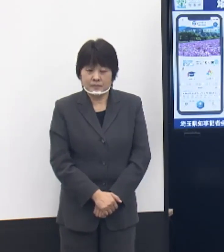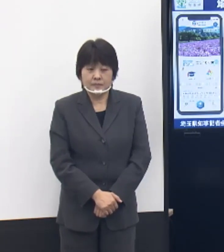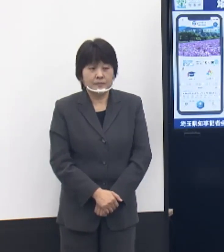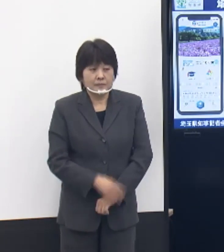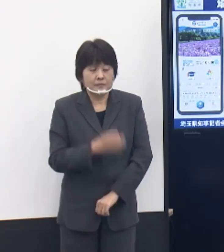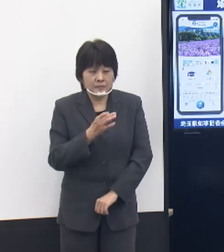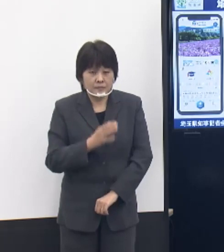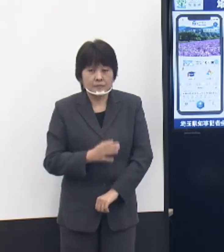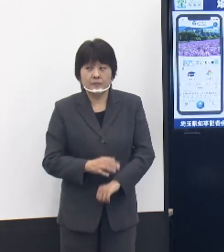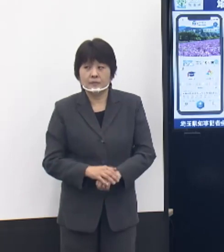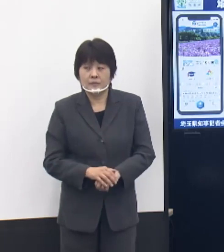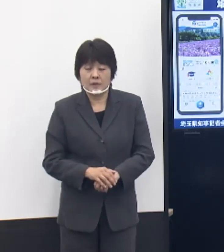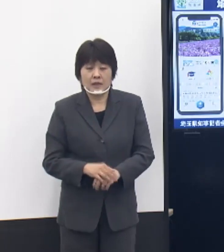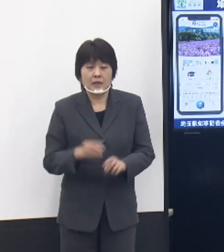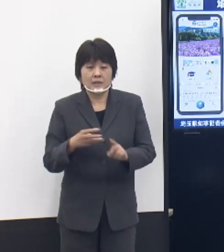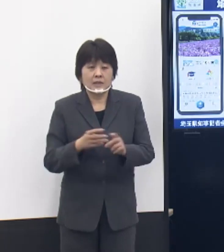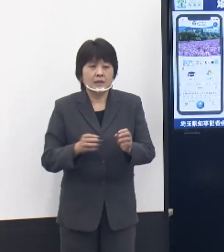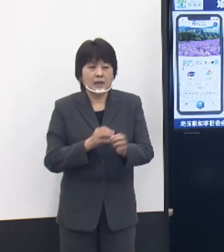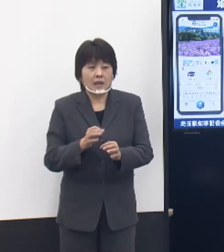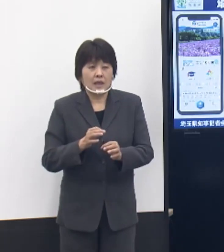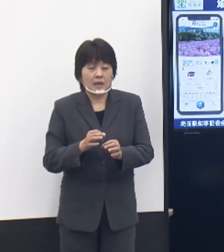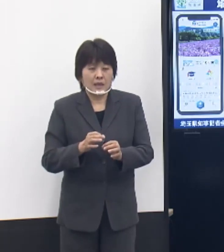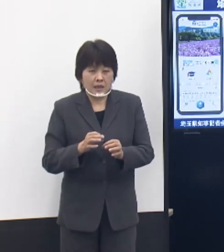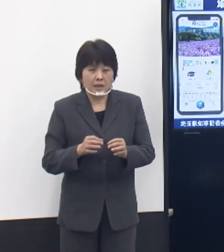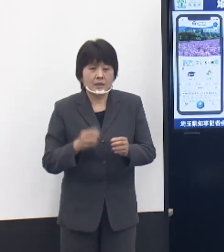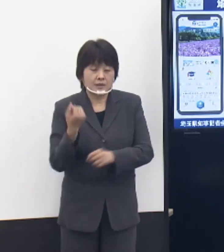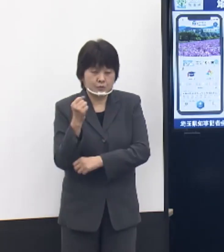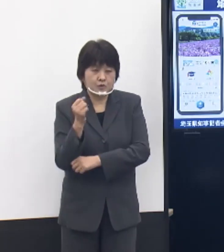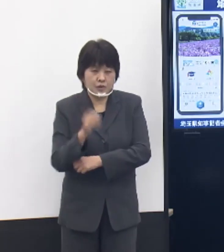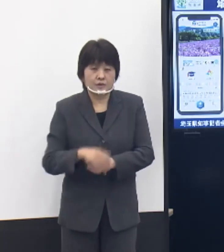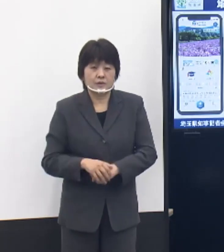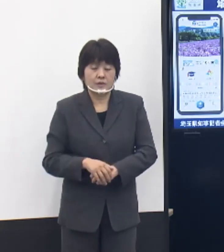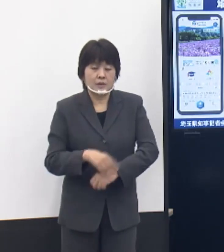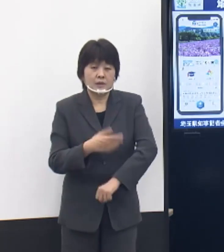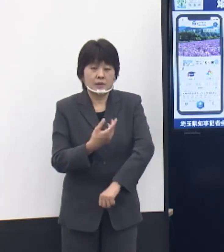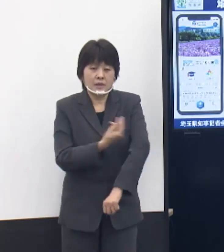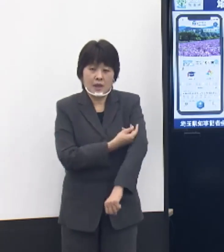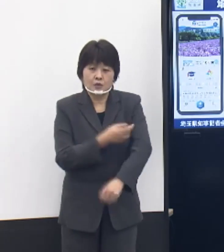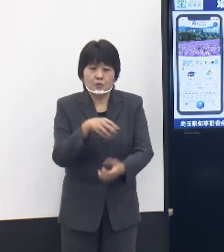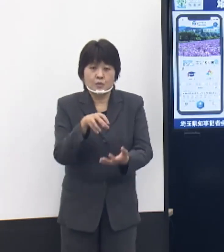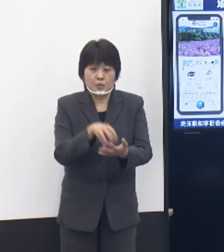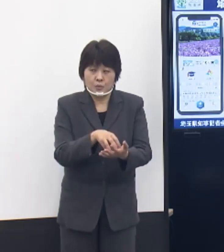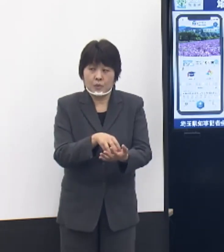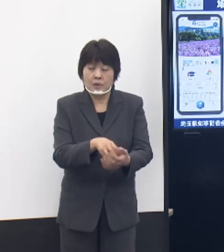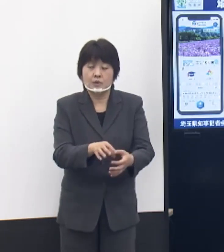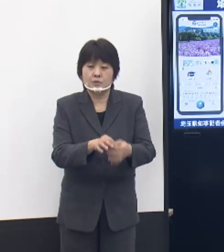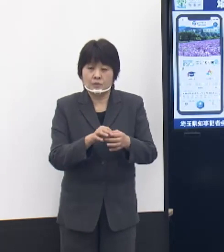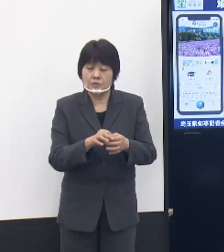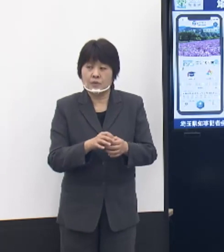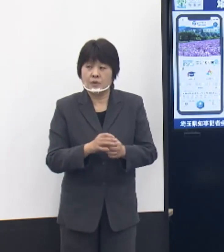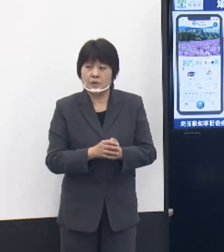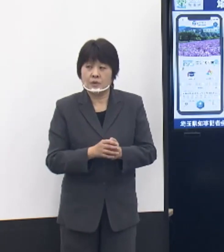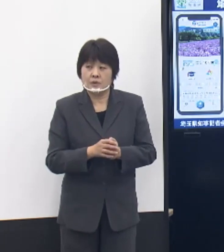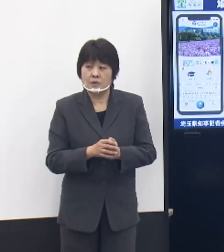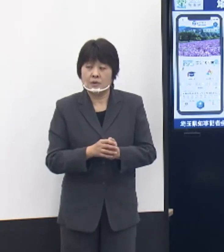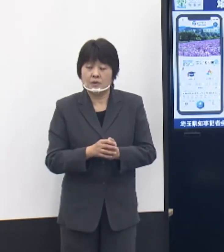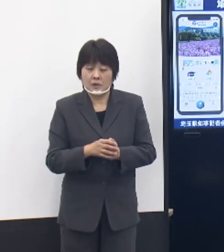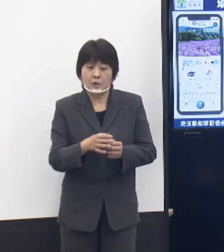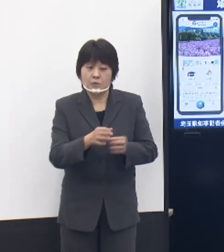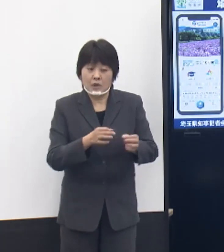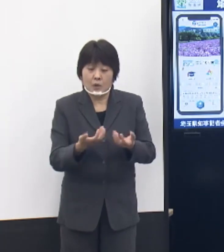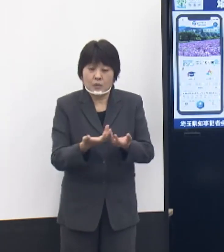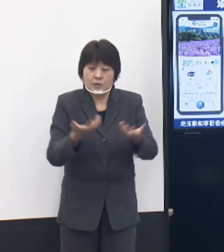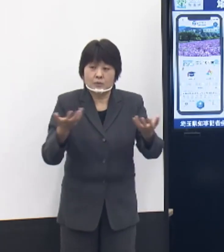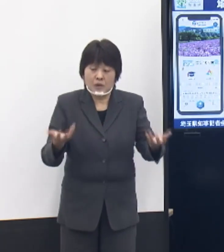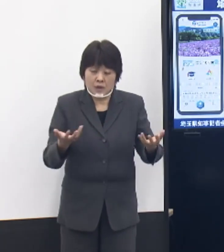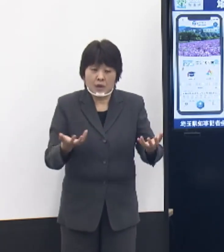すみません、日経新聞の岩崎です。先ほどのすみません接種証明事件に戻って恐縮なんですけれども、これ店を2つに分けて、